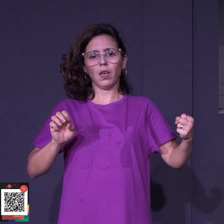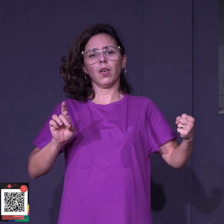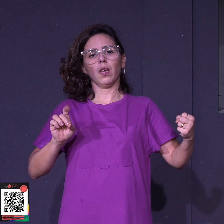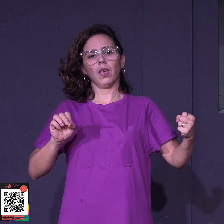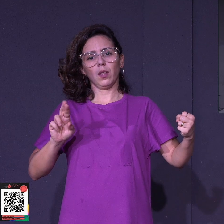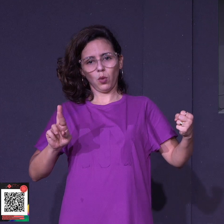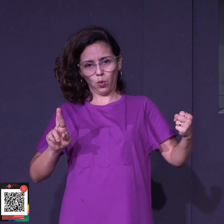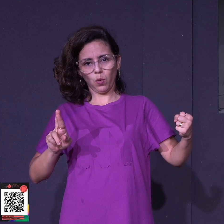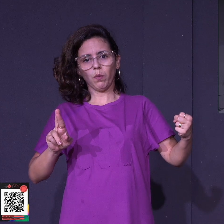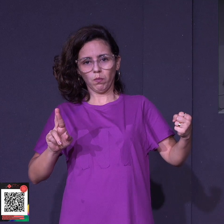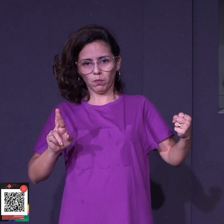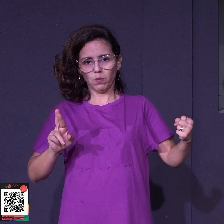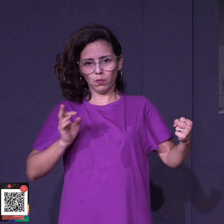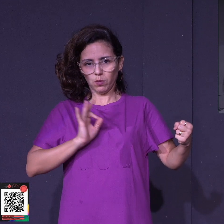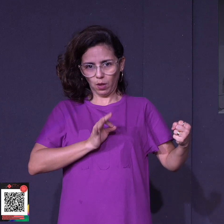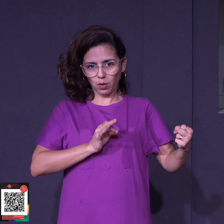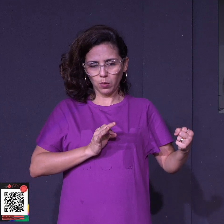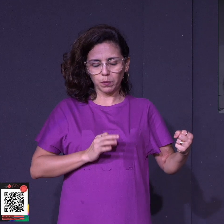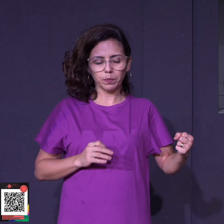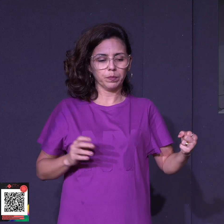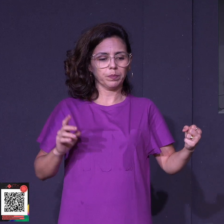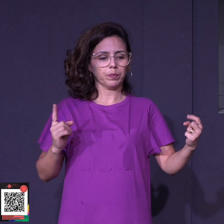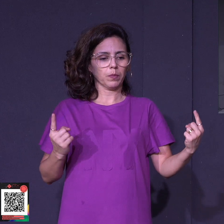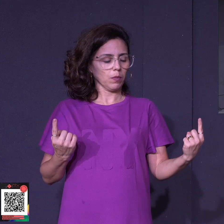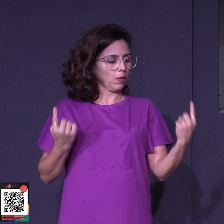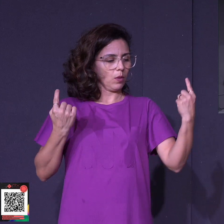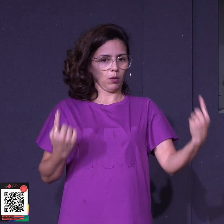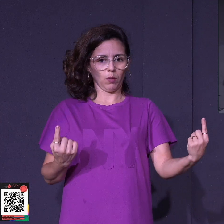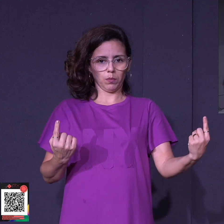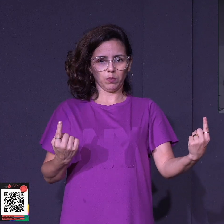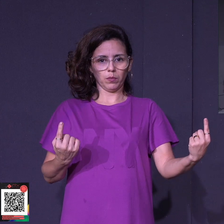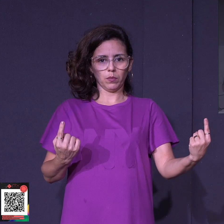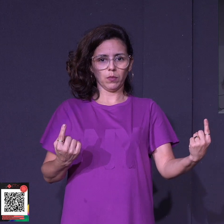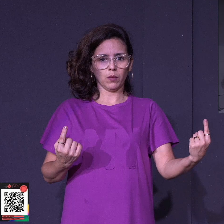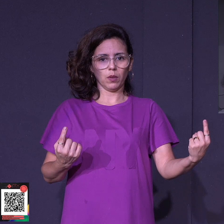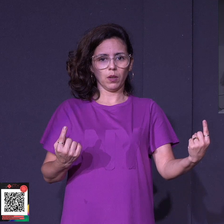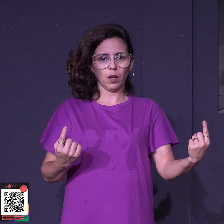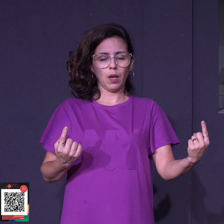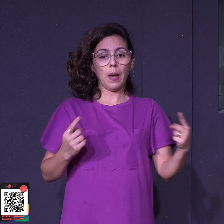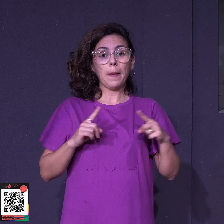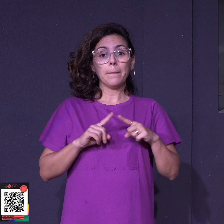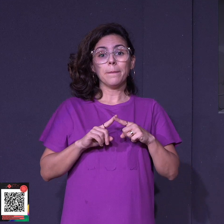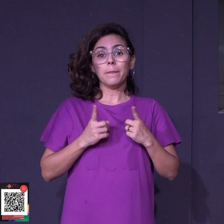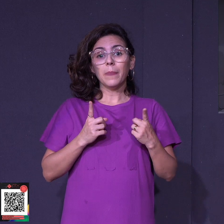capa, a lei dizia que até o pôr do sol, o